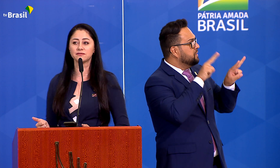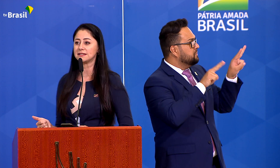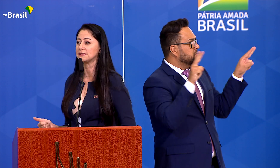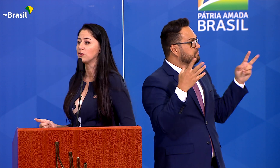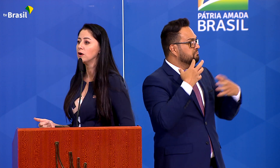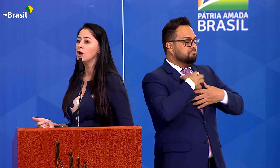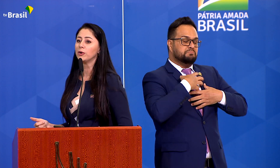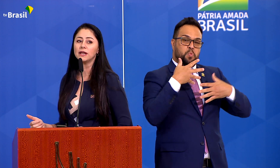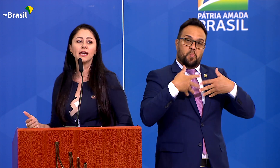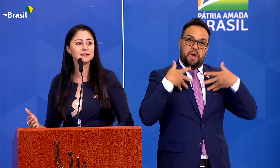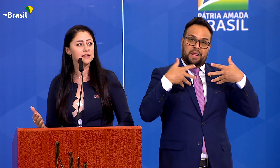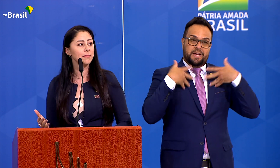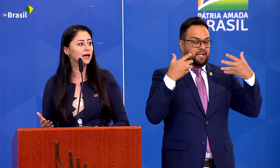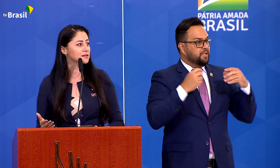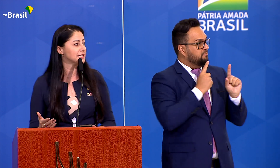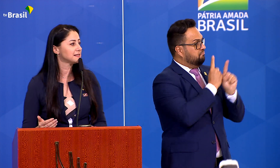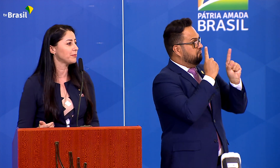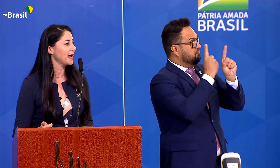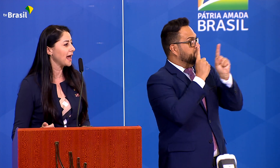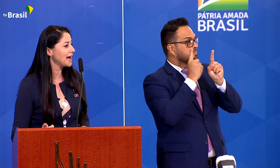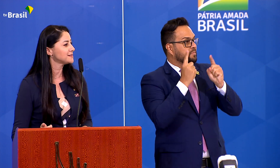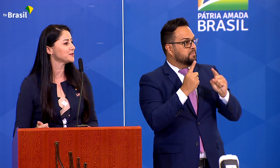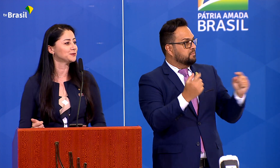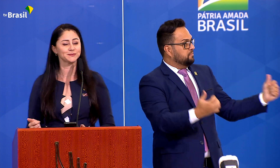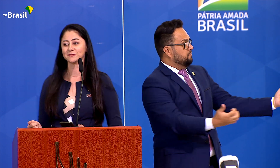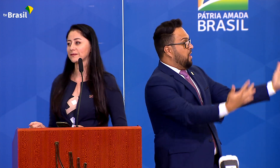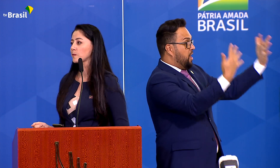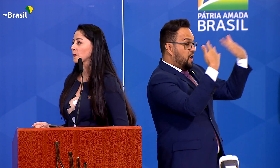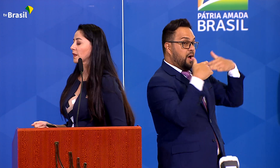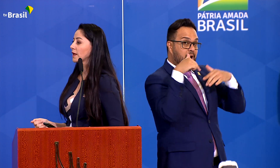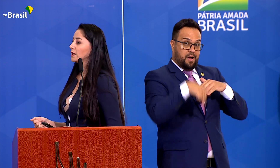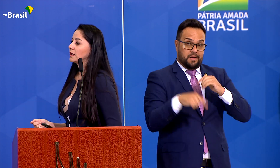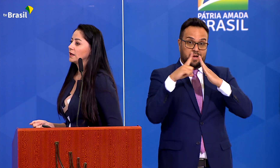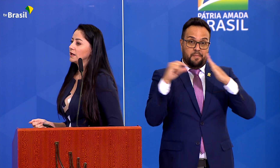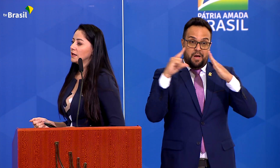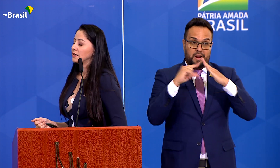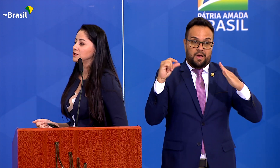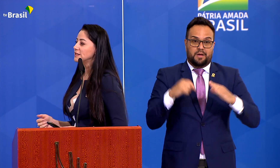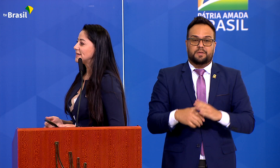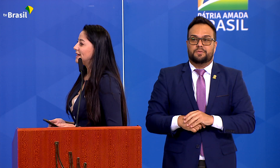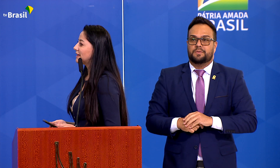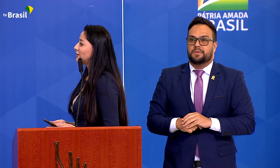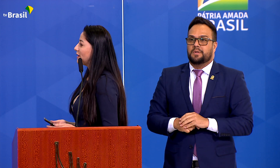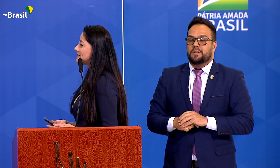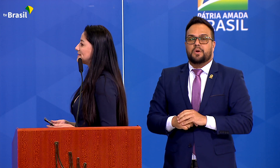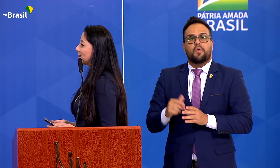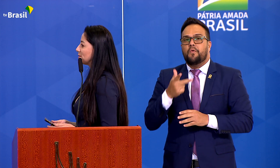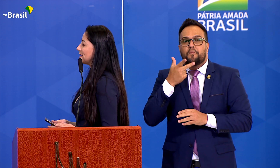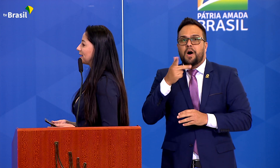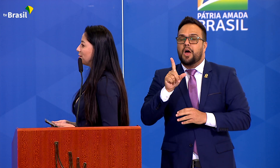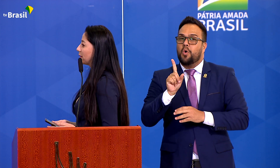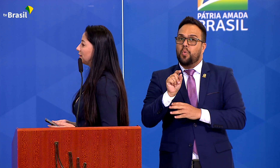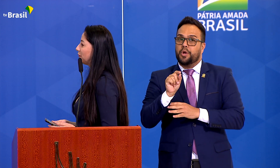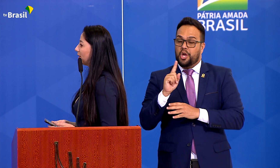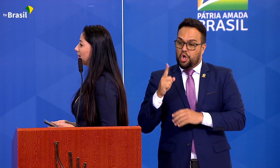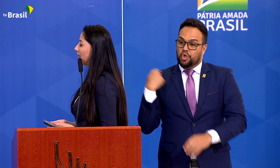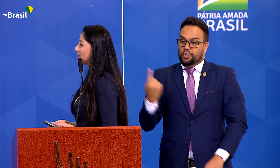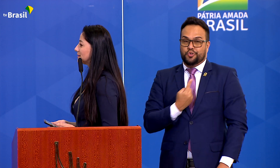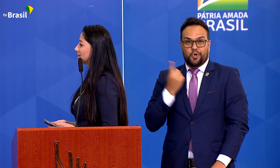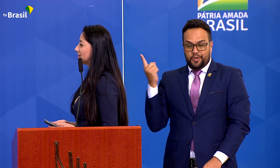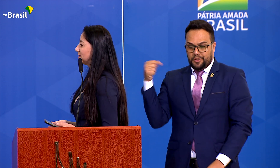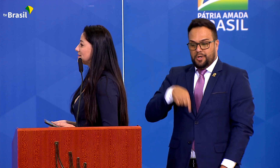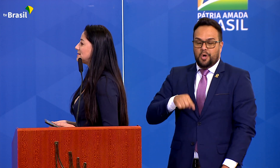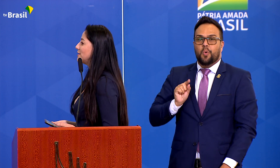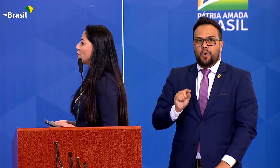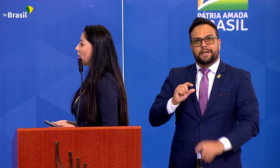uma alegria uma satisfação poder recebê-los nesse Palácio quer dizer que nós estamos aqui para